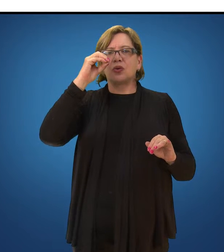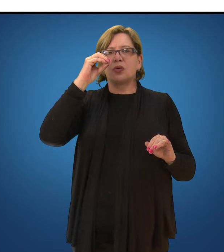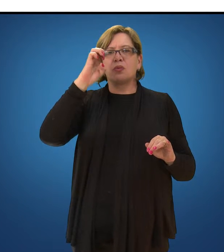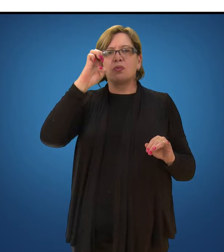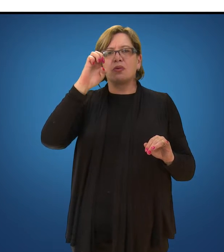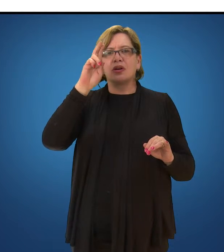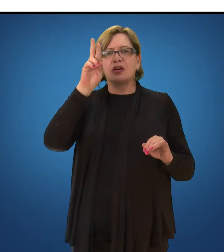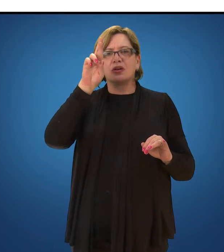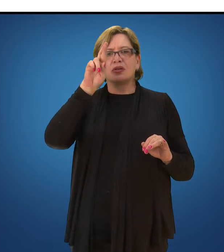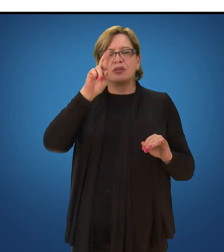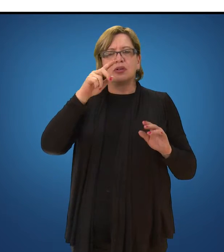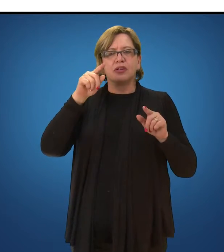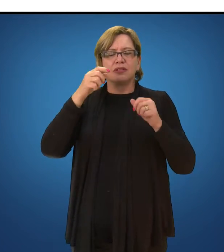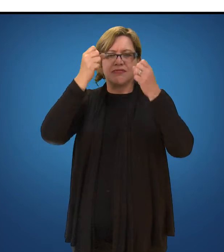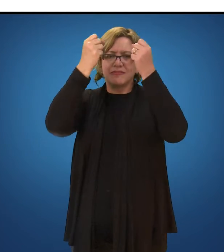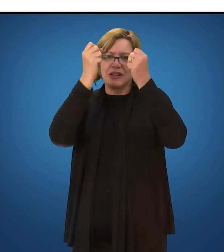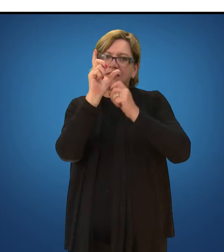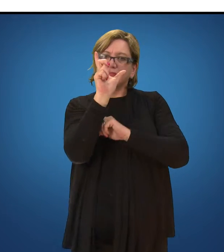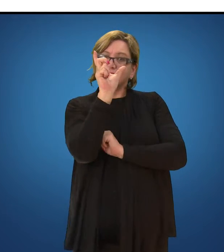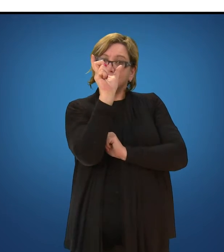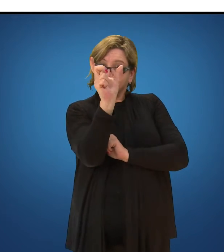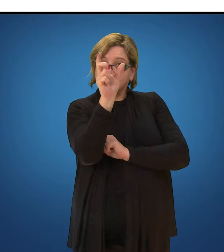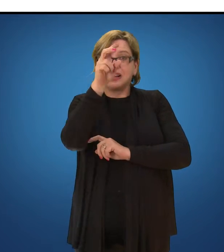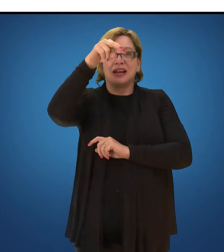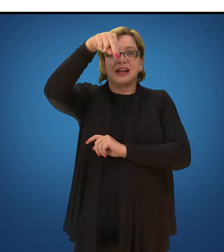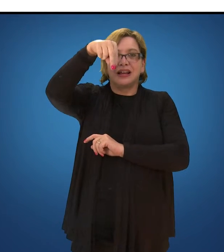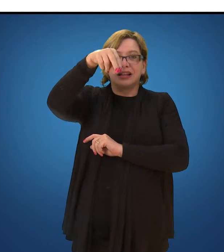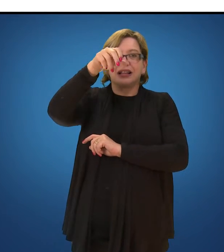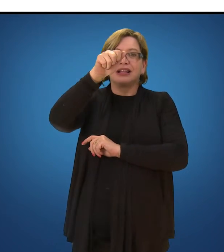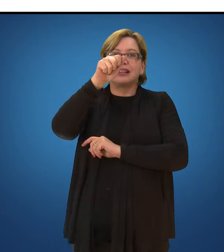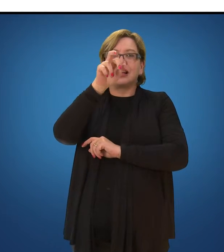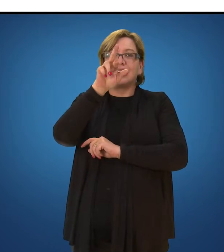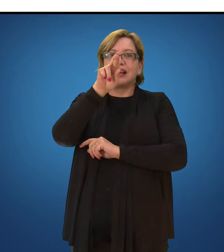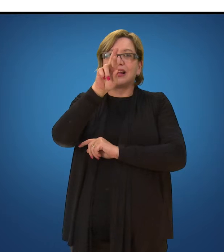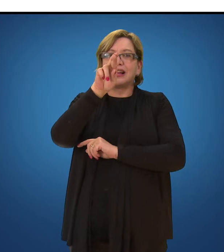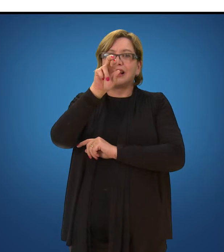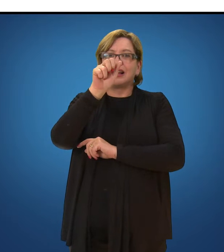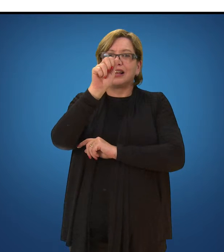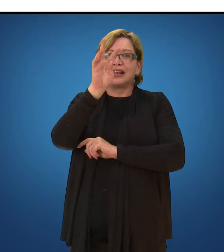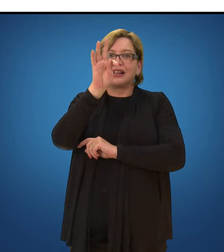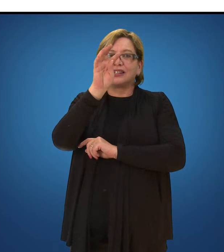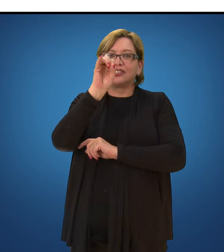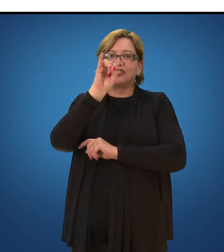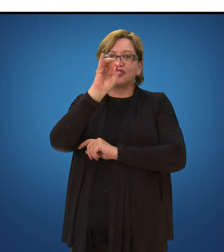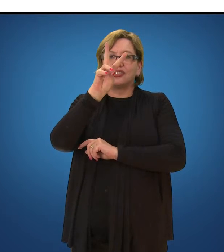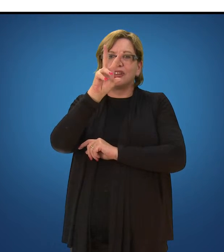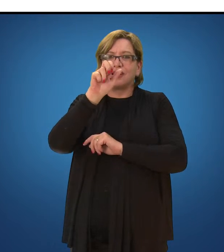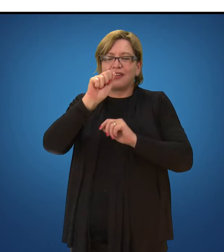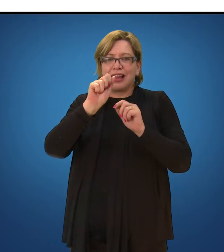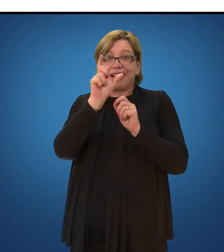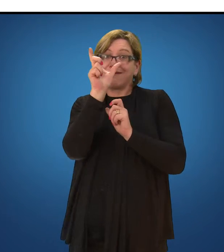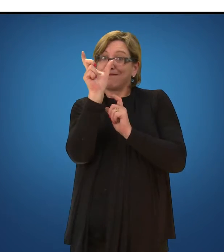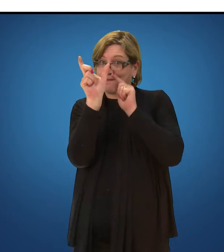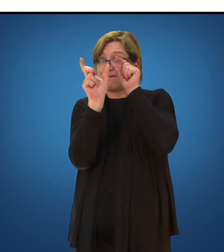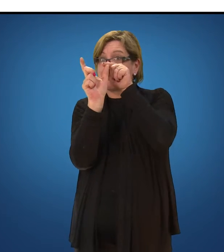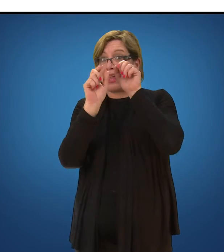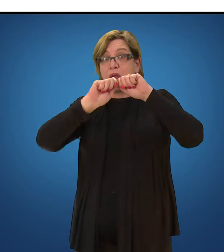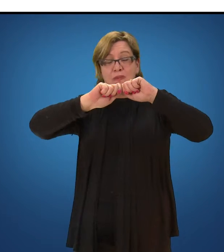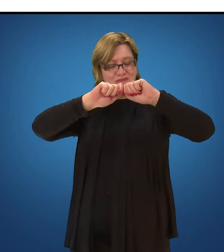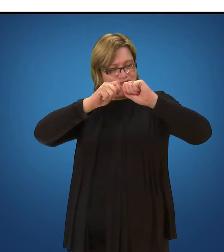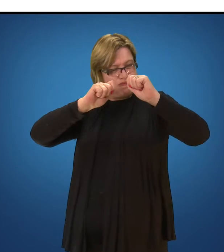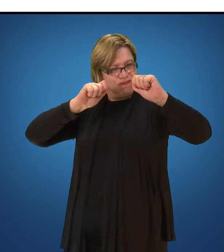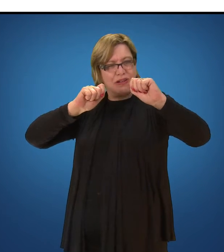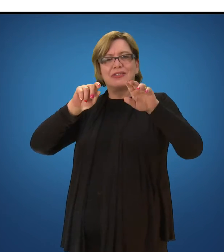quê? Porque o termo narrativa é muito amplo, é mais amplo do que, por exemplo, o termo romance, o termo